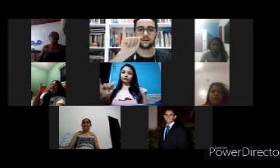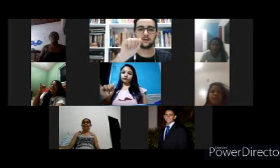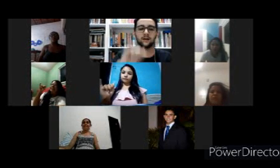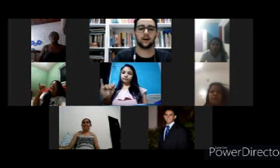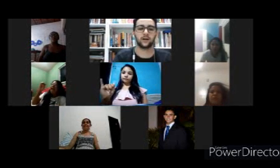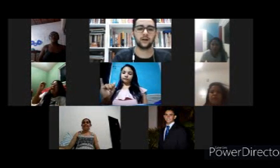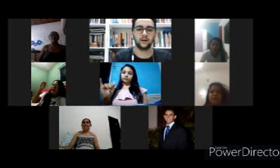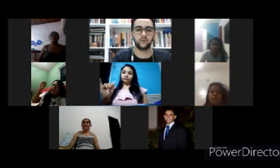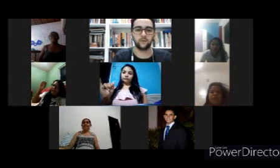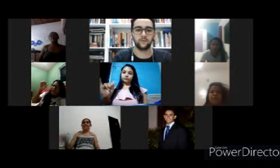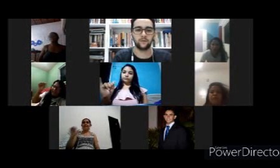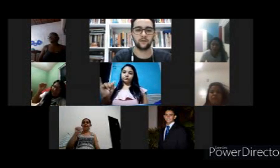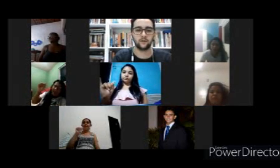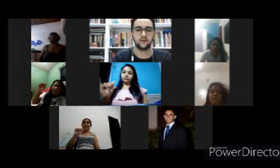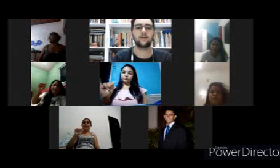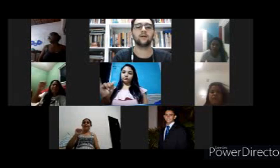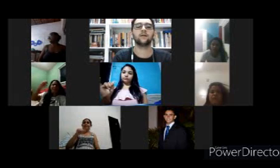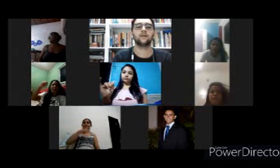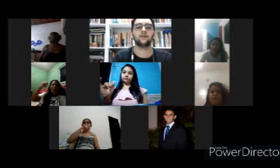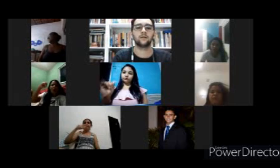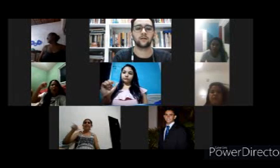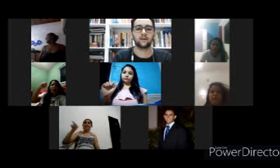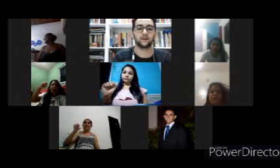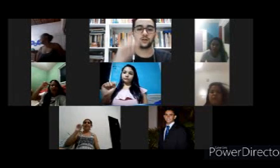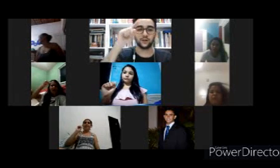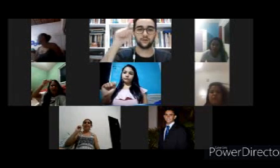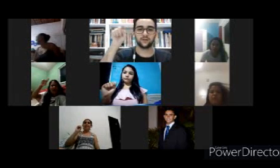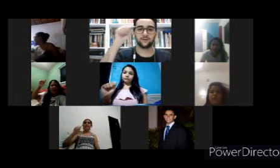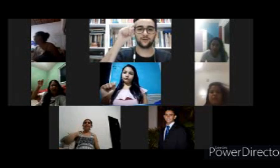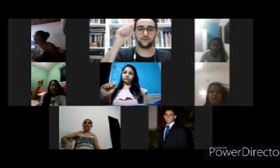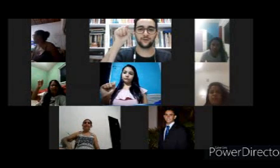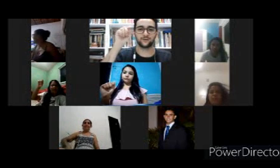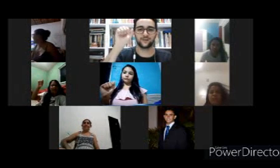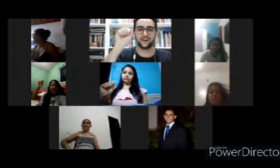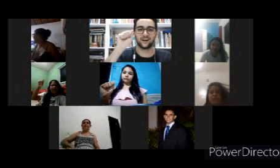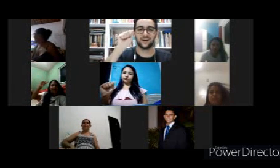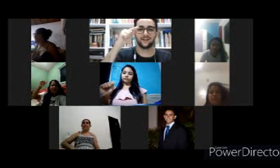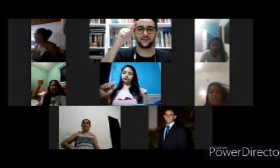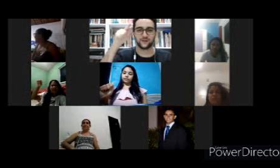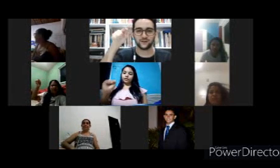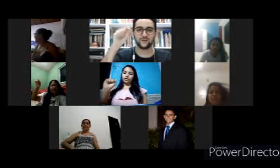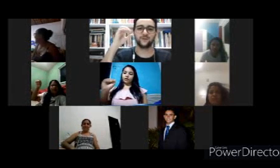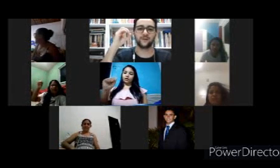I. Agora ão. A. O. Tio, esqueceu do tio de novo. A, tio,